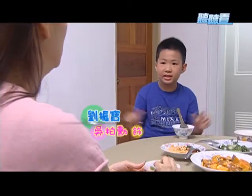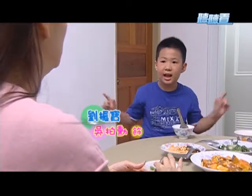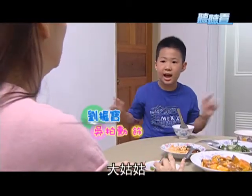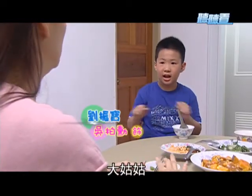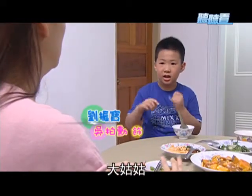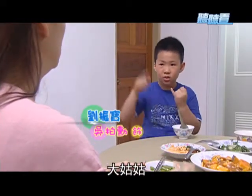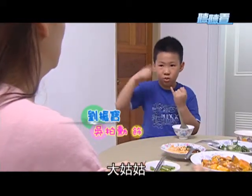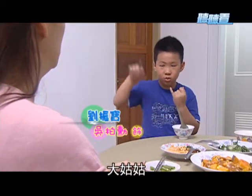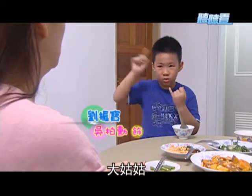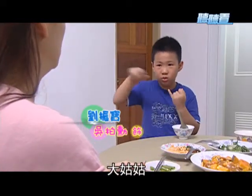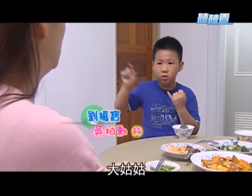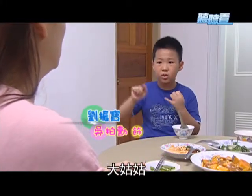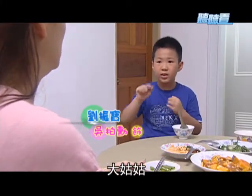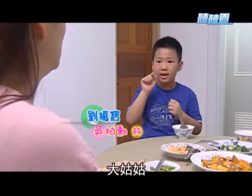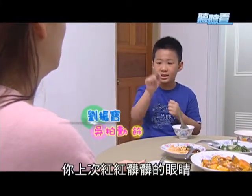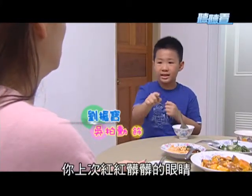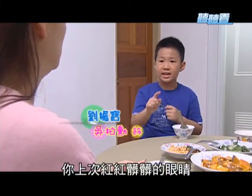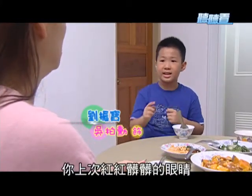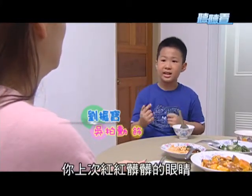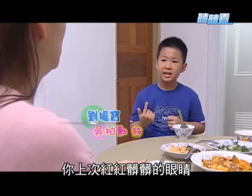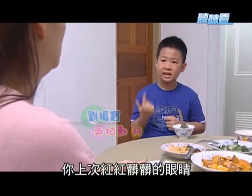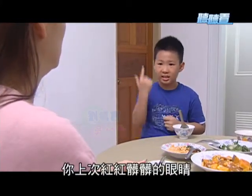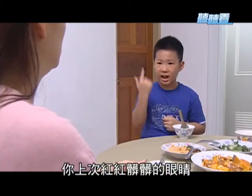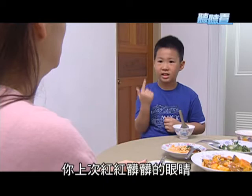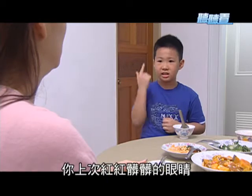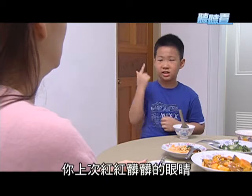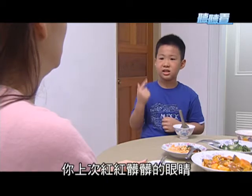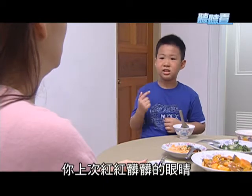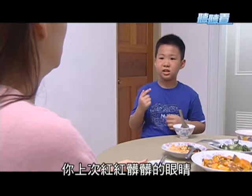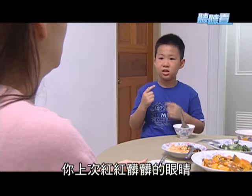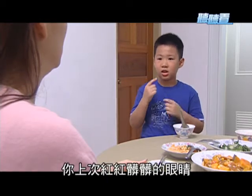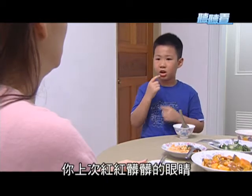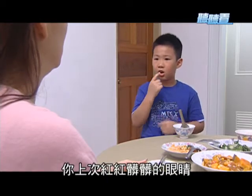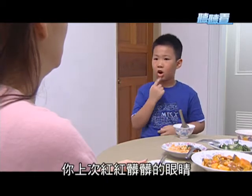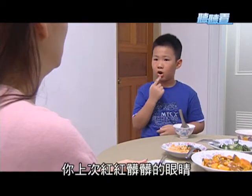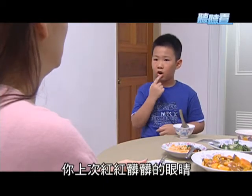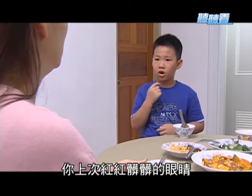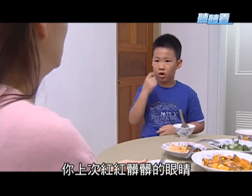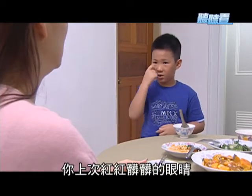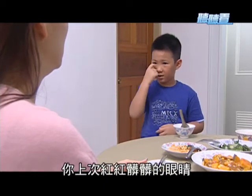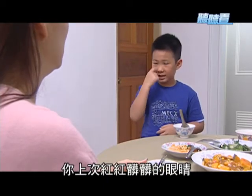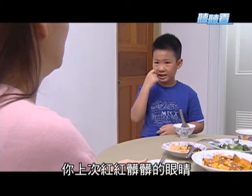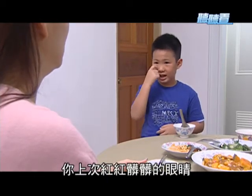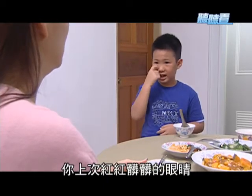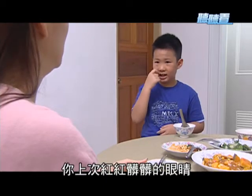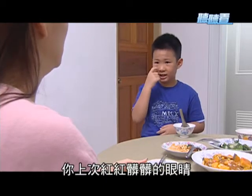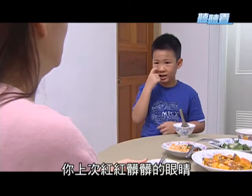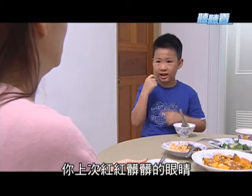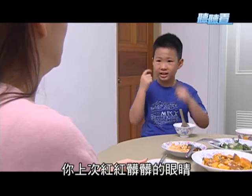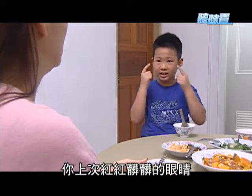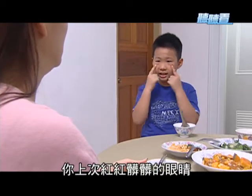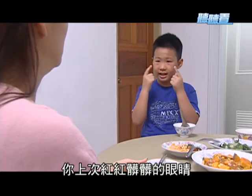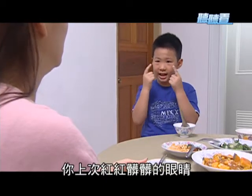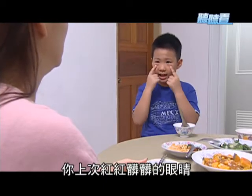大姑姑，你上次红红脏脏的眼